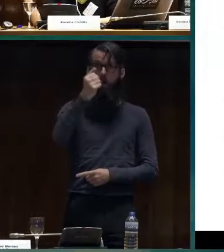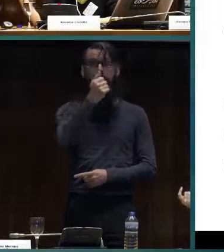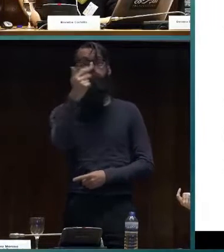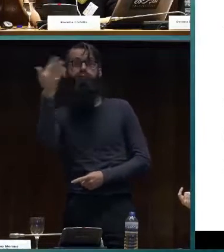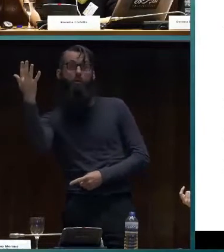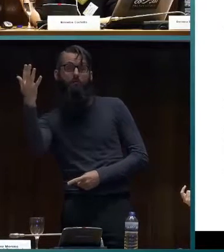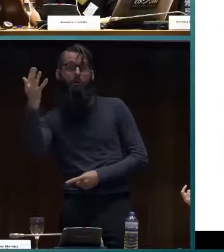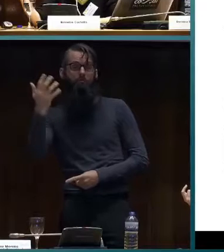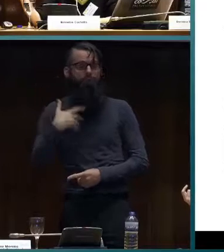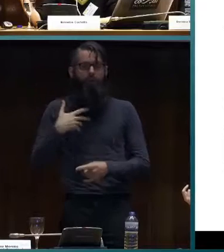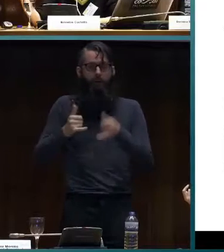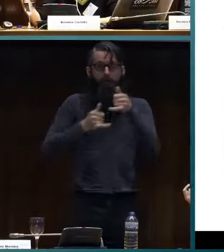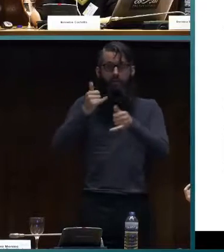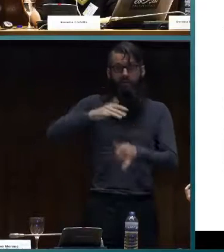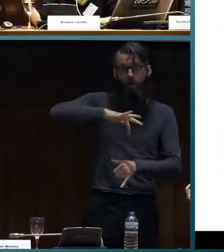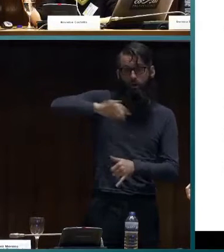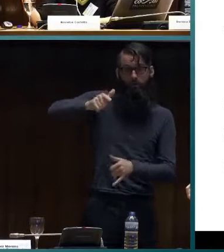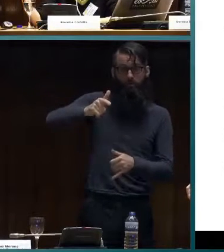la bicicleta».